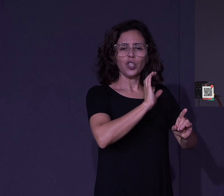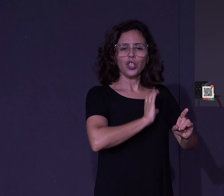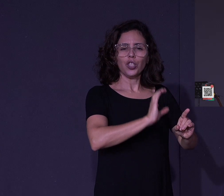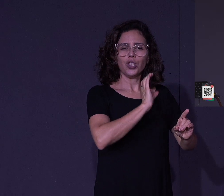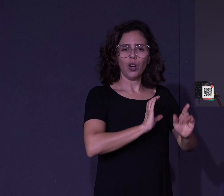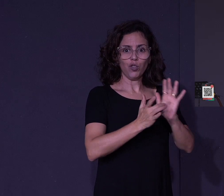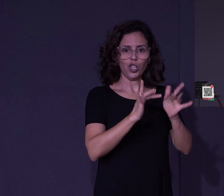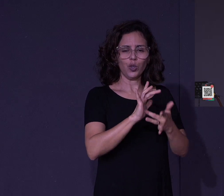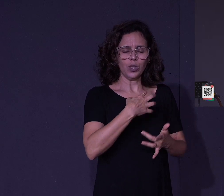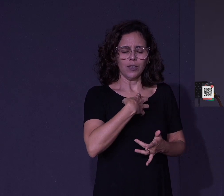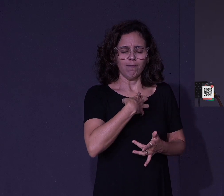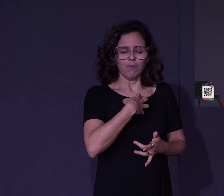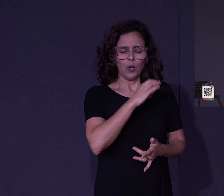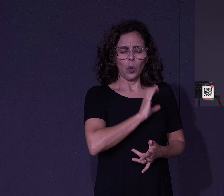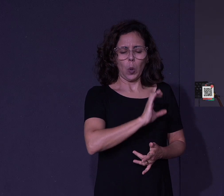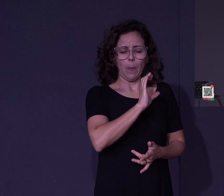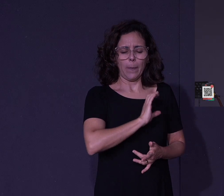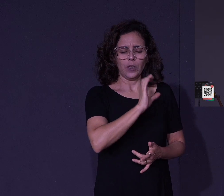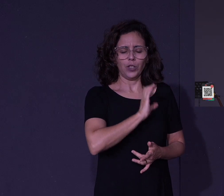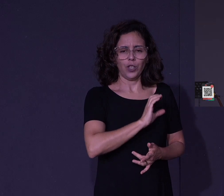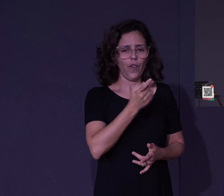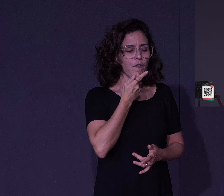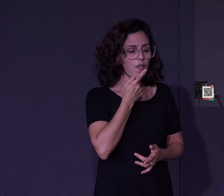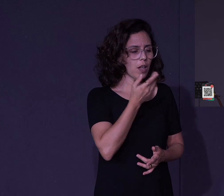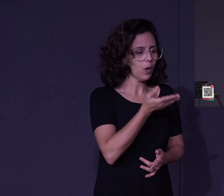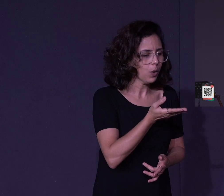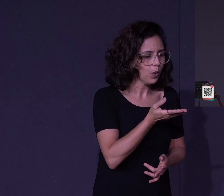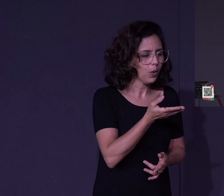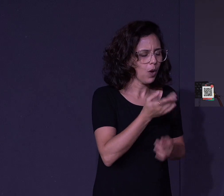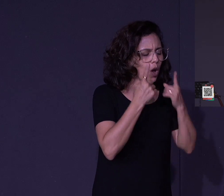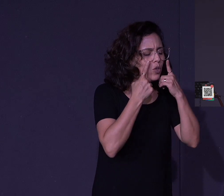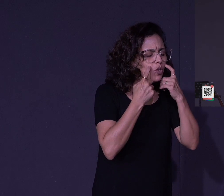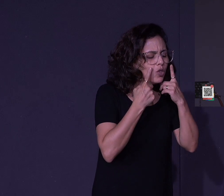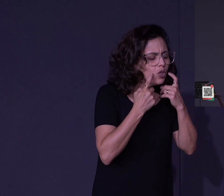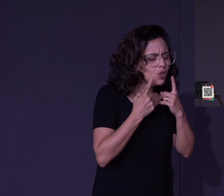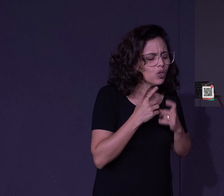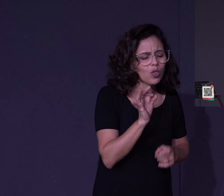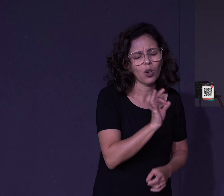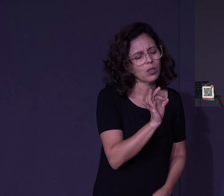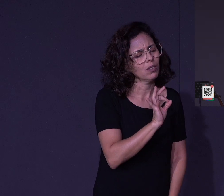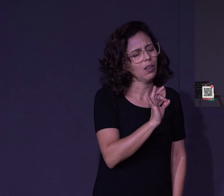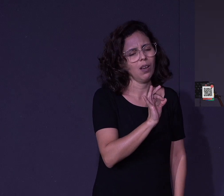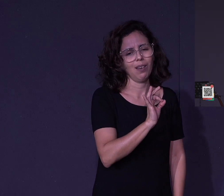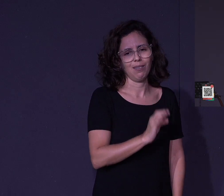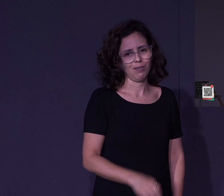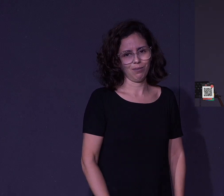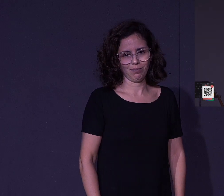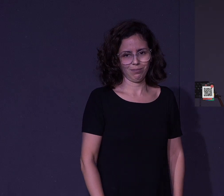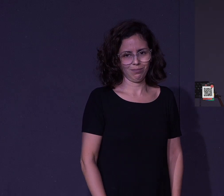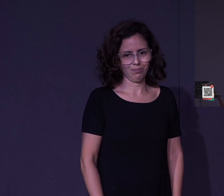mulher? Quem foi que falou com a mulher? O termo aí é Senhor. Ao